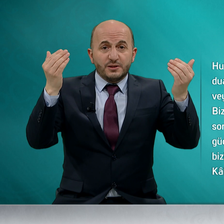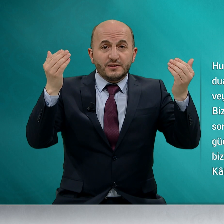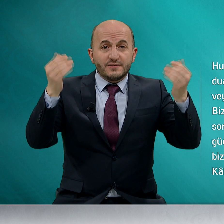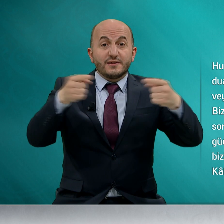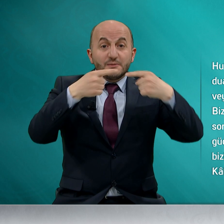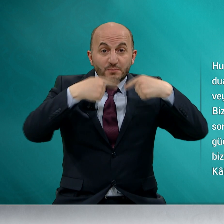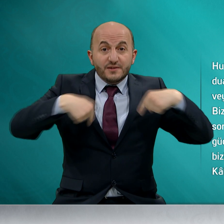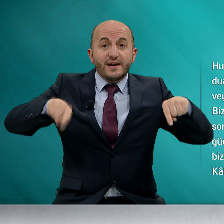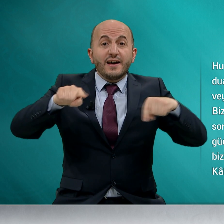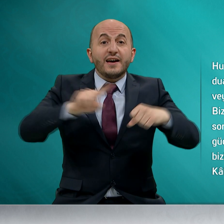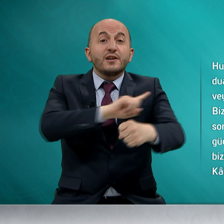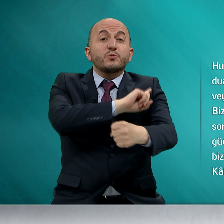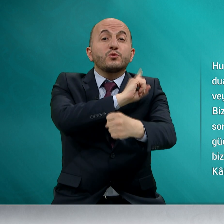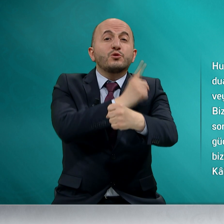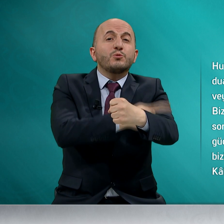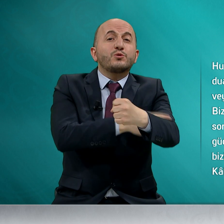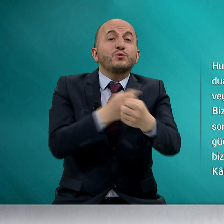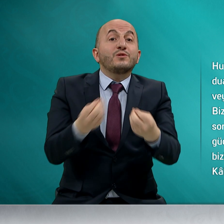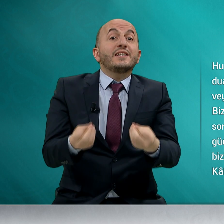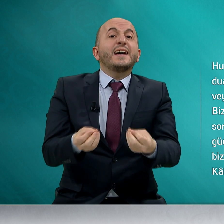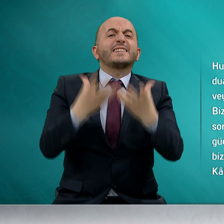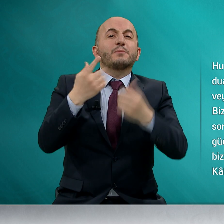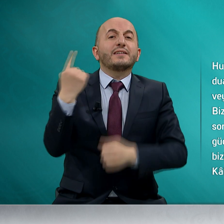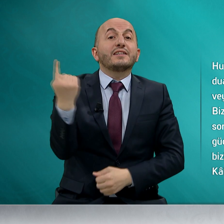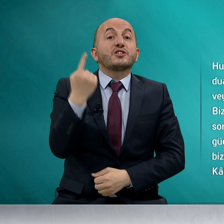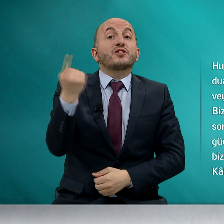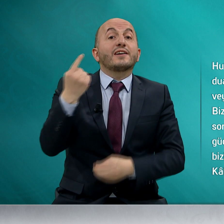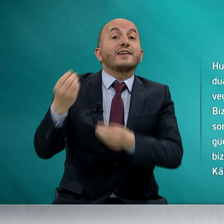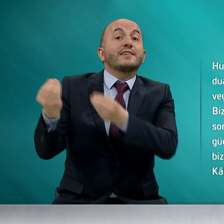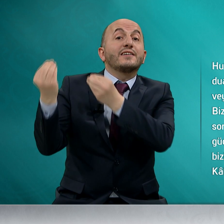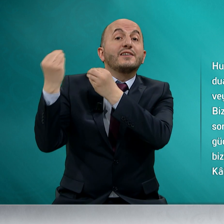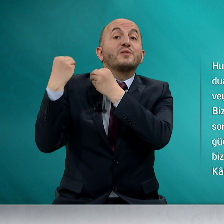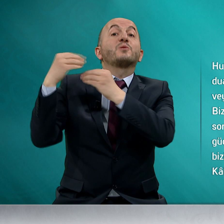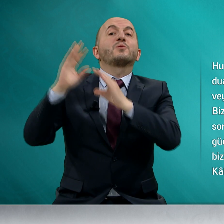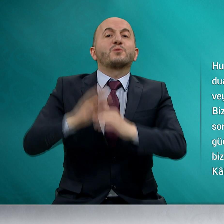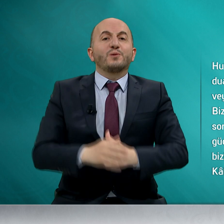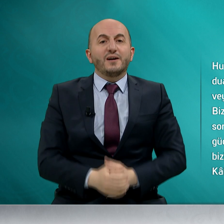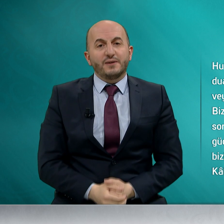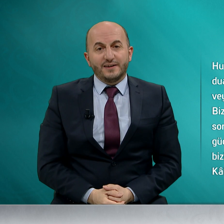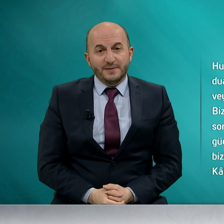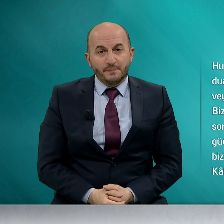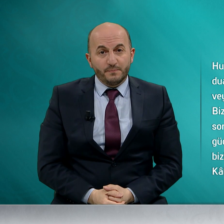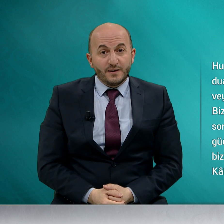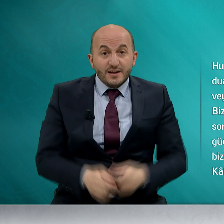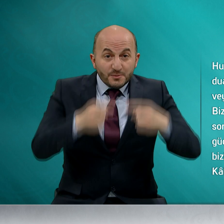Rabbimiz, bize gücümüzün yetmediği şeyleri yükleme.